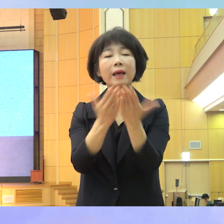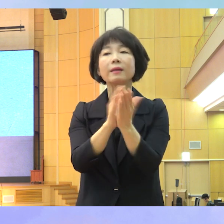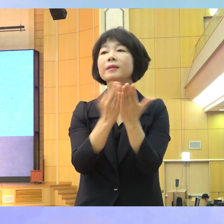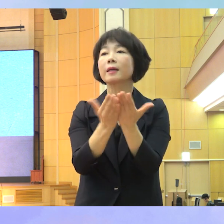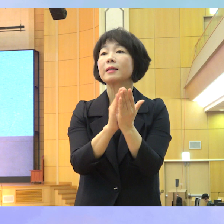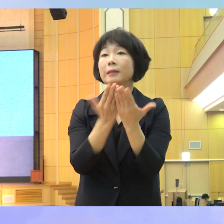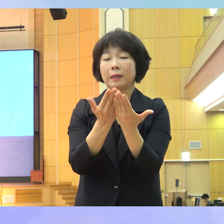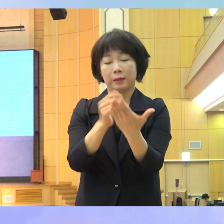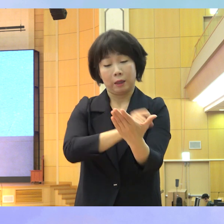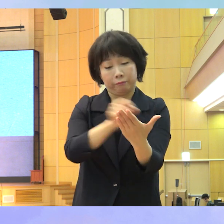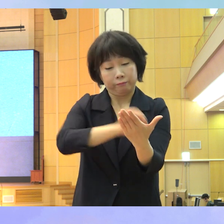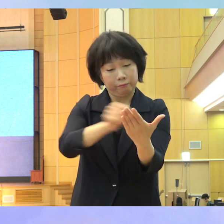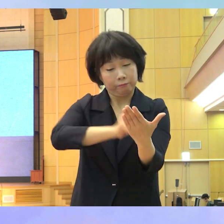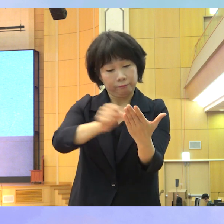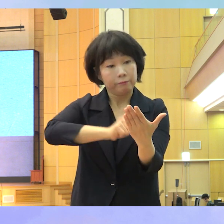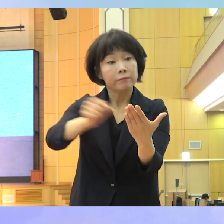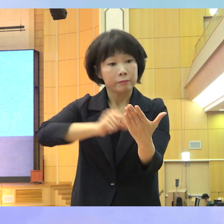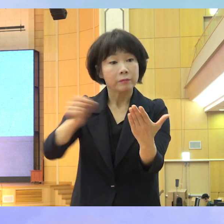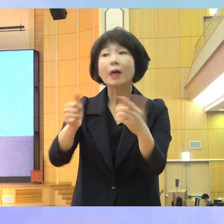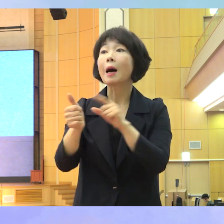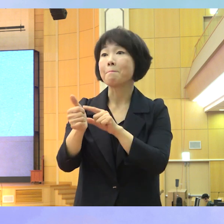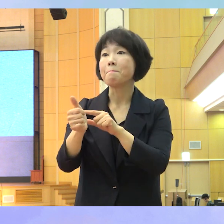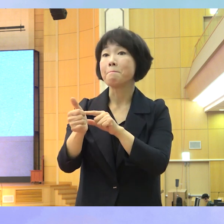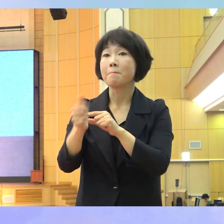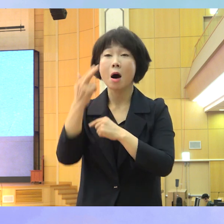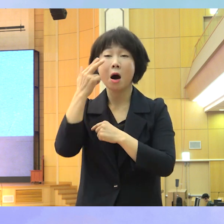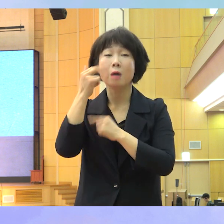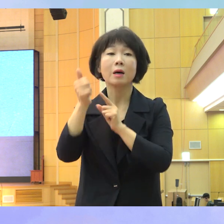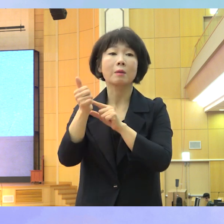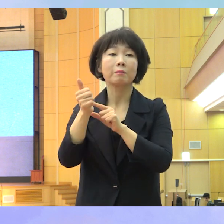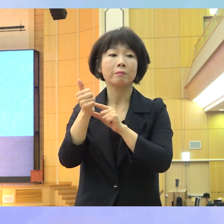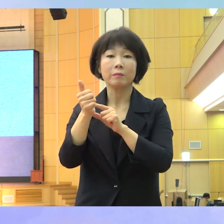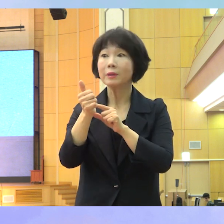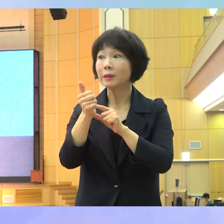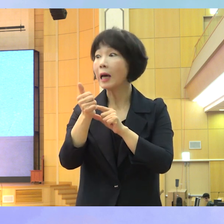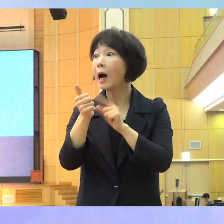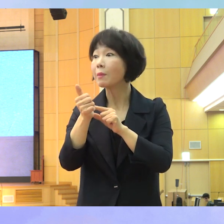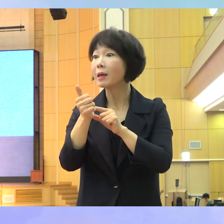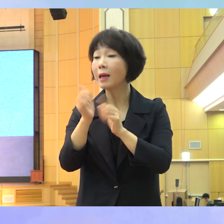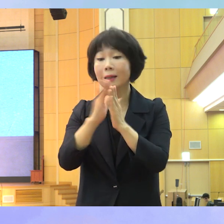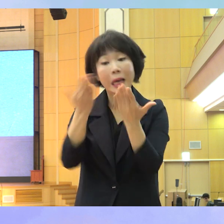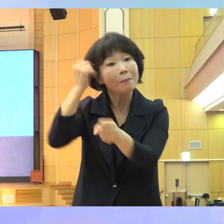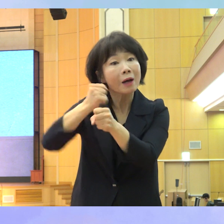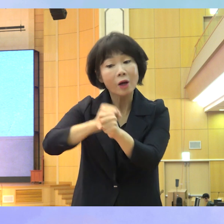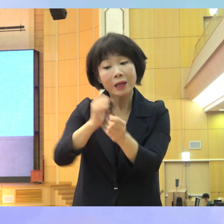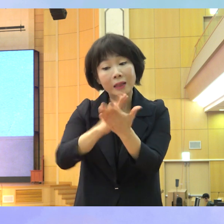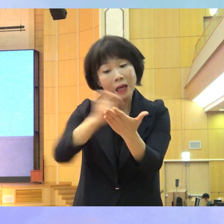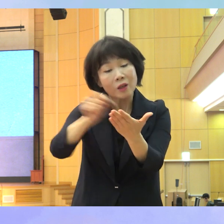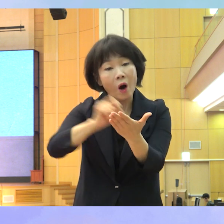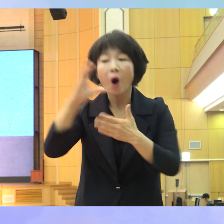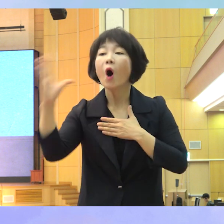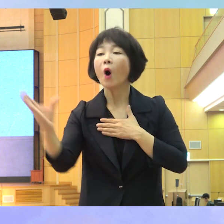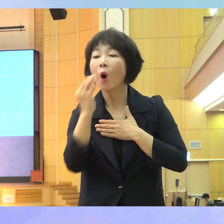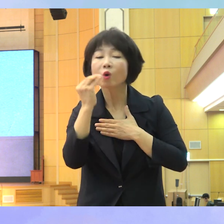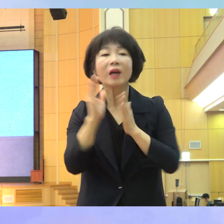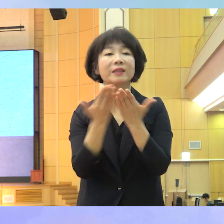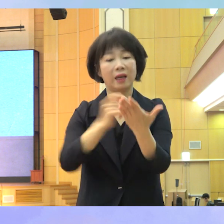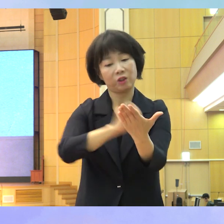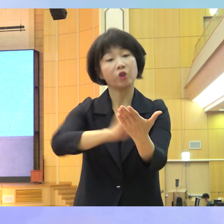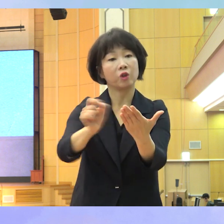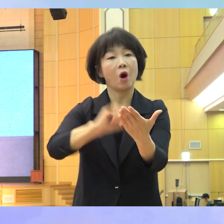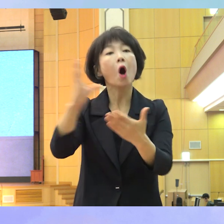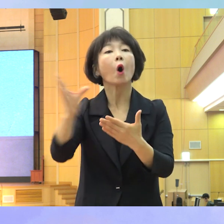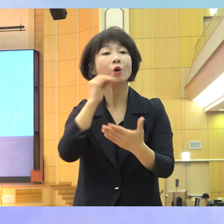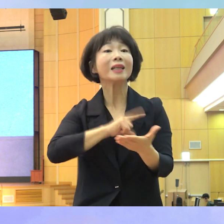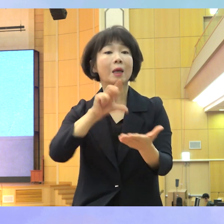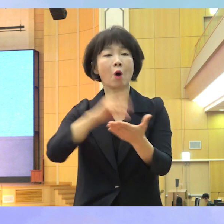J.C. 라일리라는, 뭐 이름은 잘 모르셔도 되지만 그 사람이 거룩이라는 책을 썼어요. 그 거룩이라는 책에서 이런 내용이